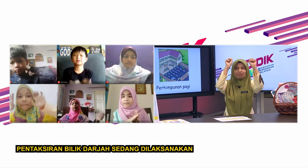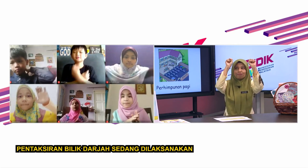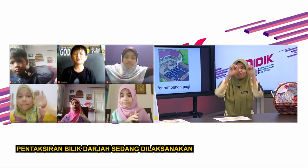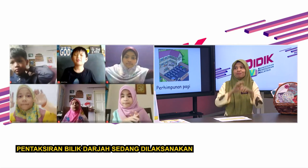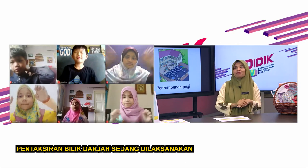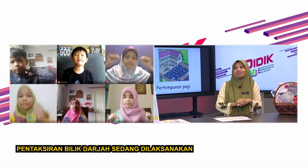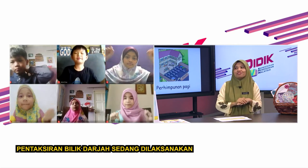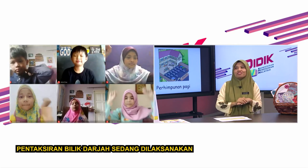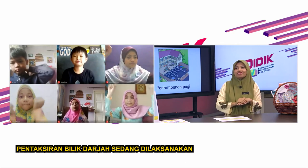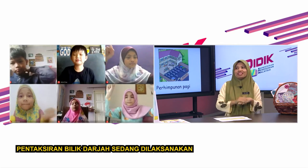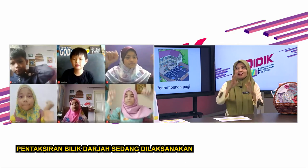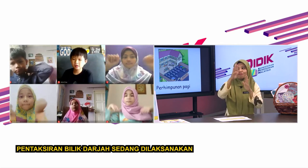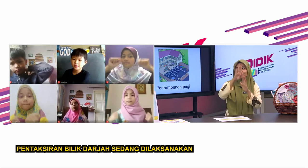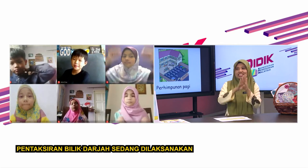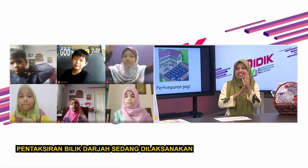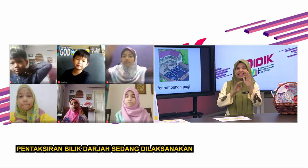Bersenam.